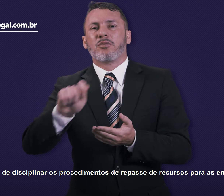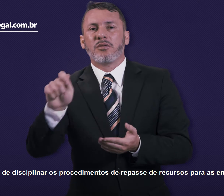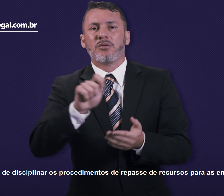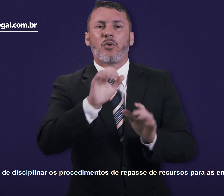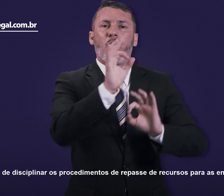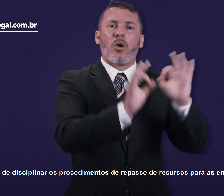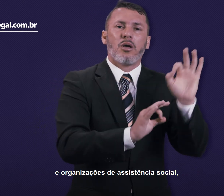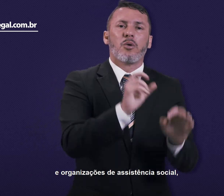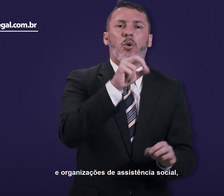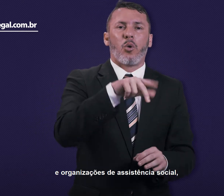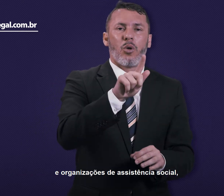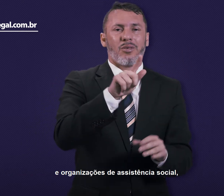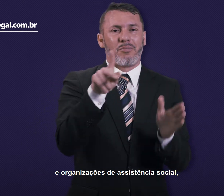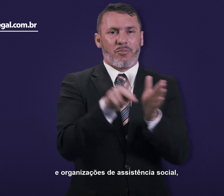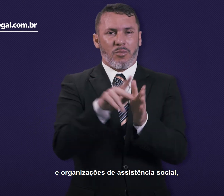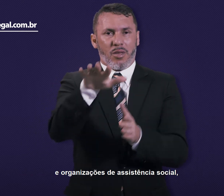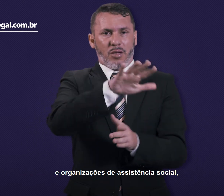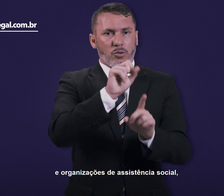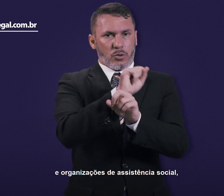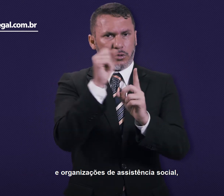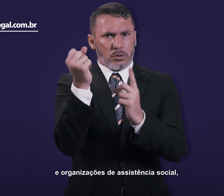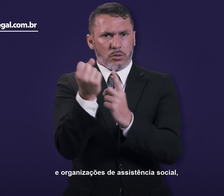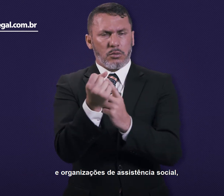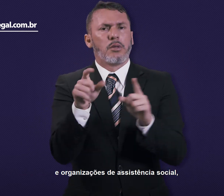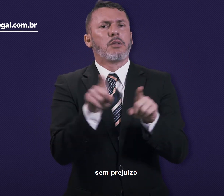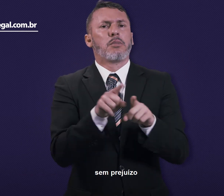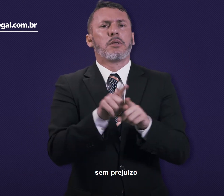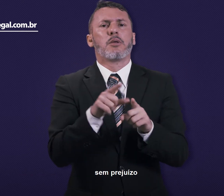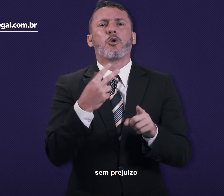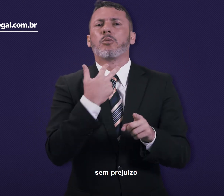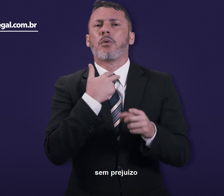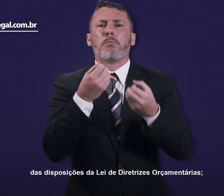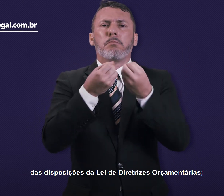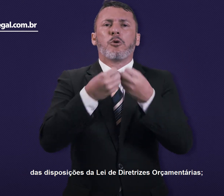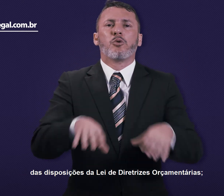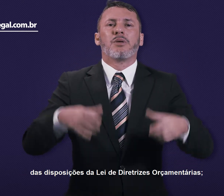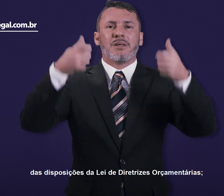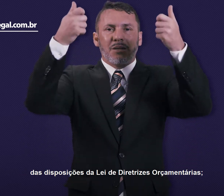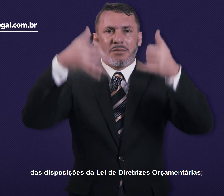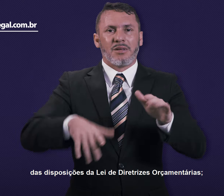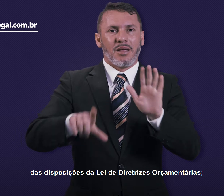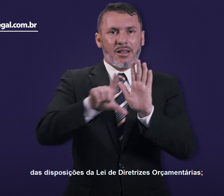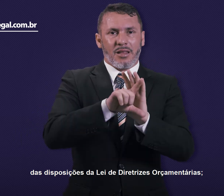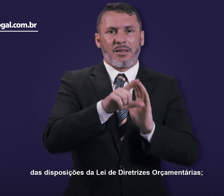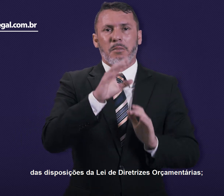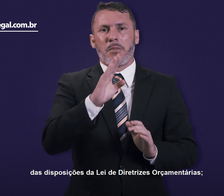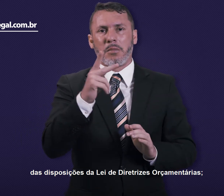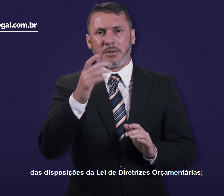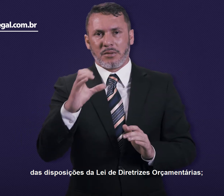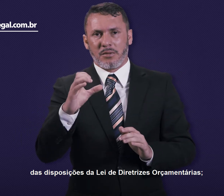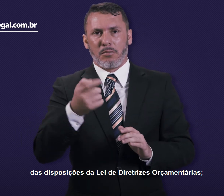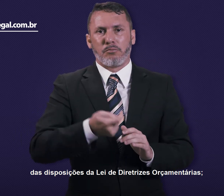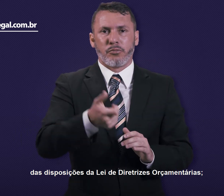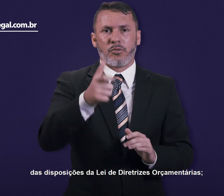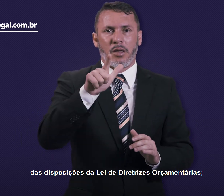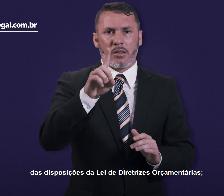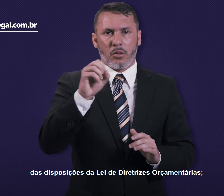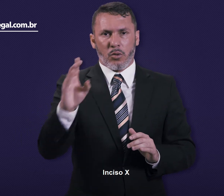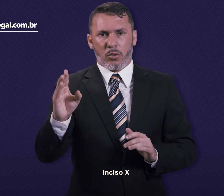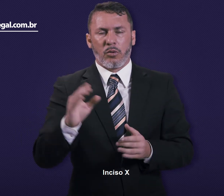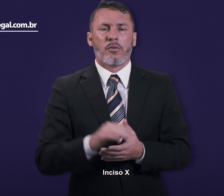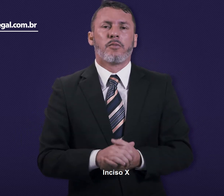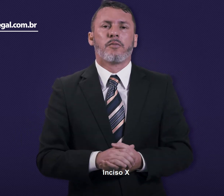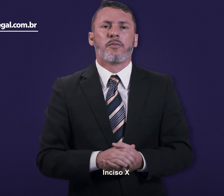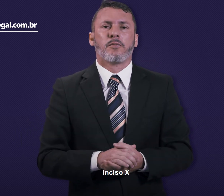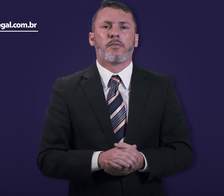para as entidades e organizações de assistência social, sem prejuízo das disposições da Lei de Diretrizes